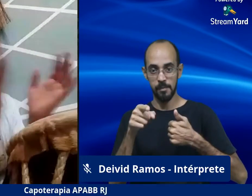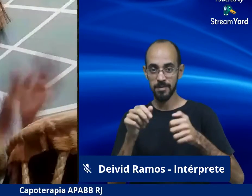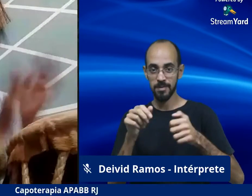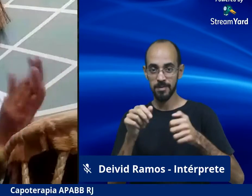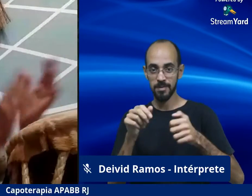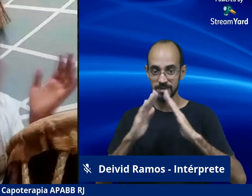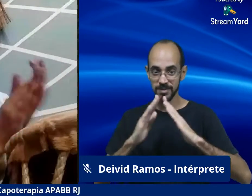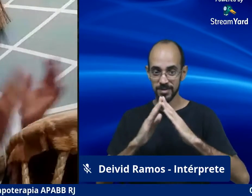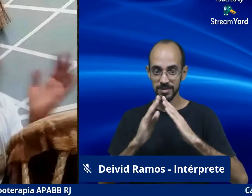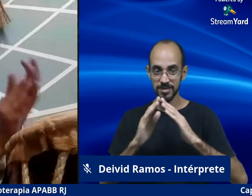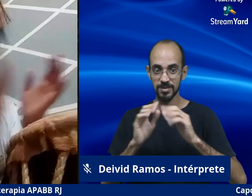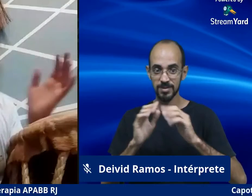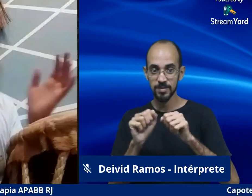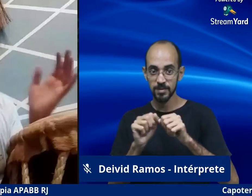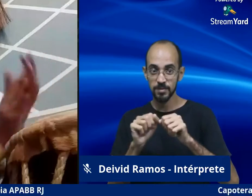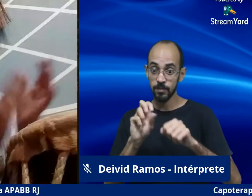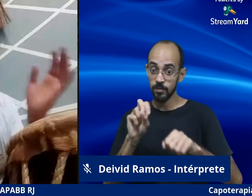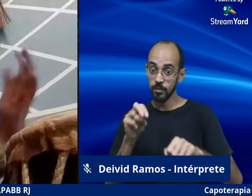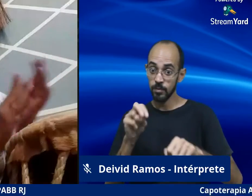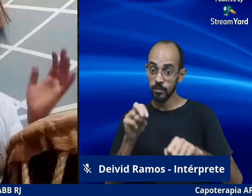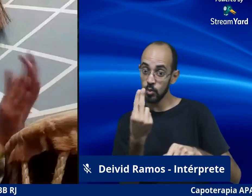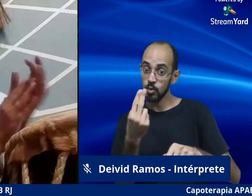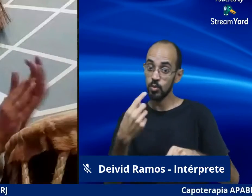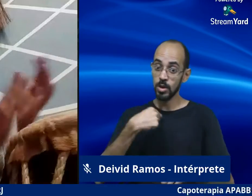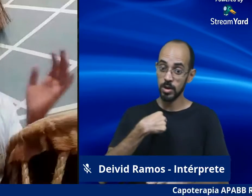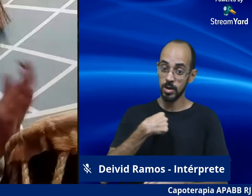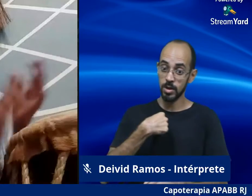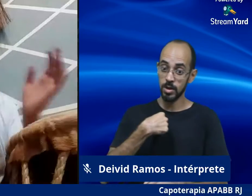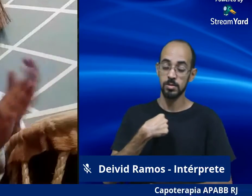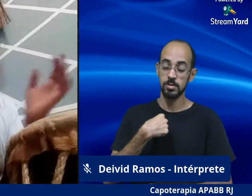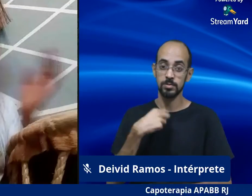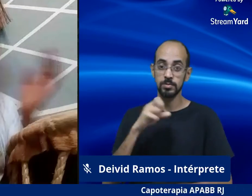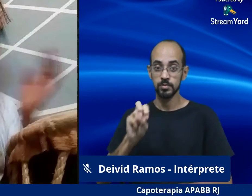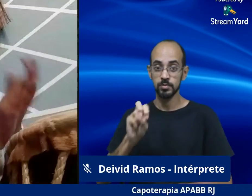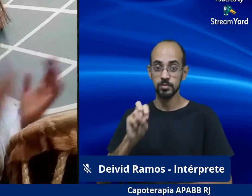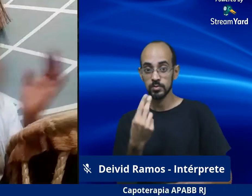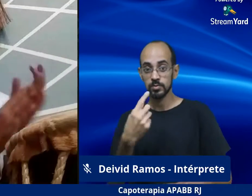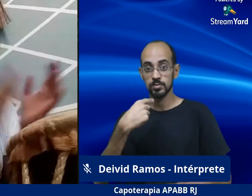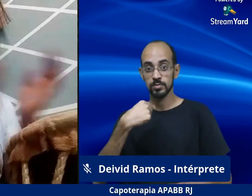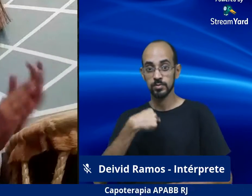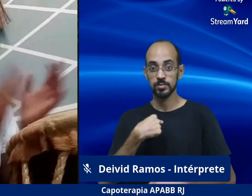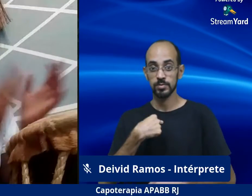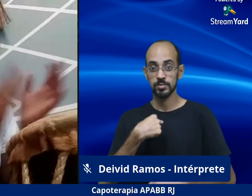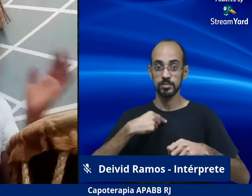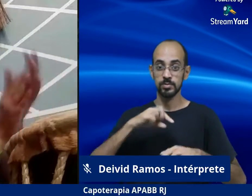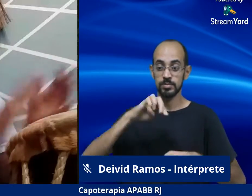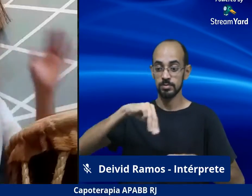Sou eu, sou eu, sou eu maculelê, sou